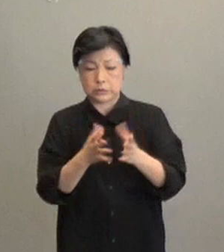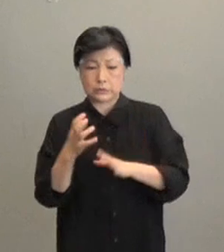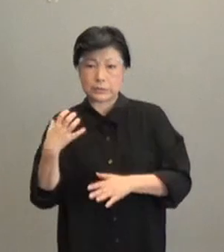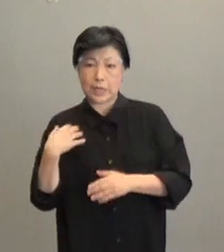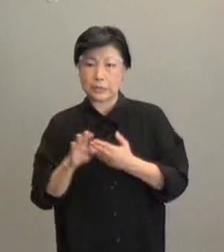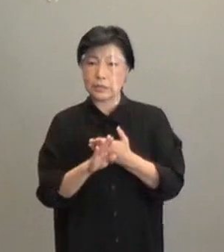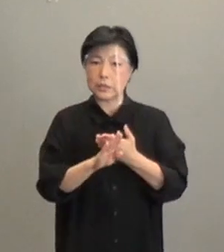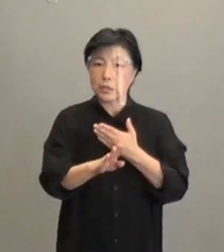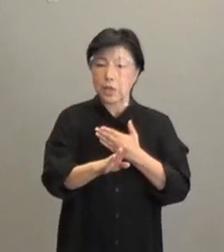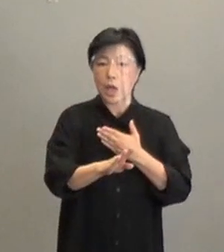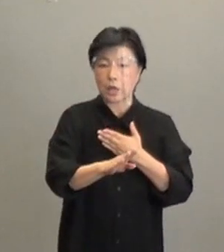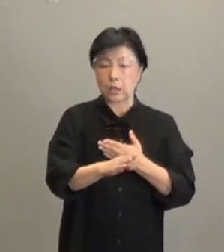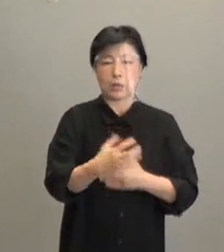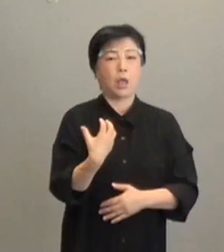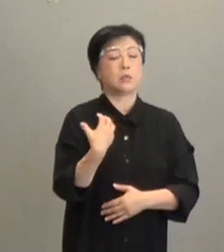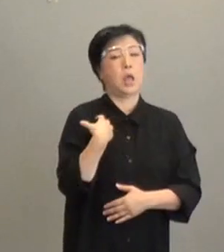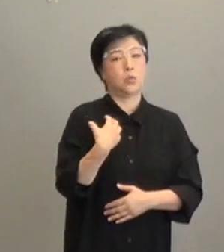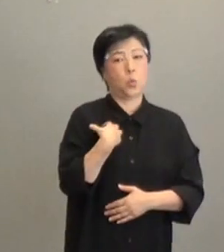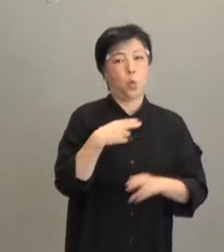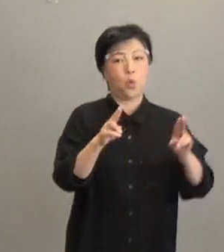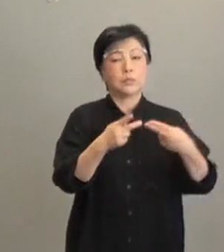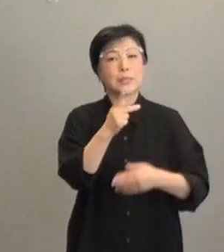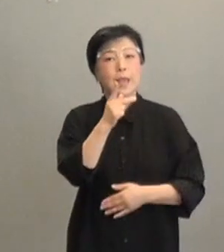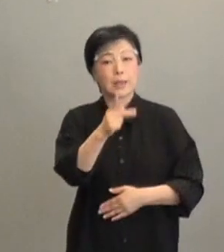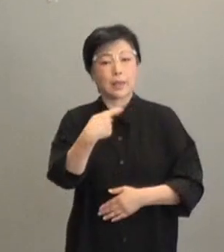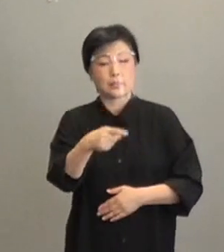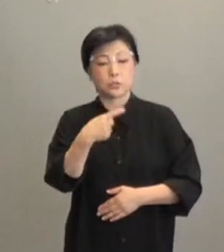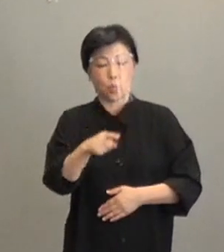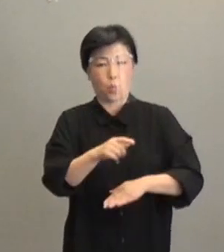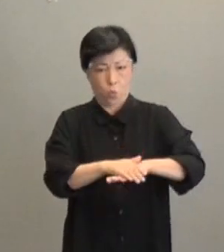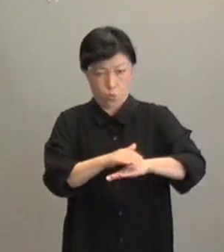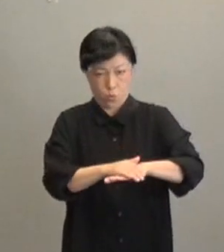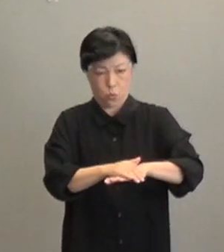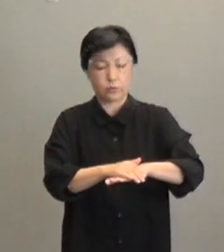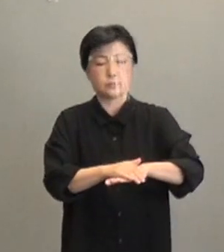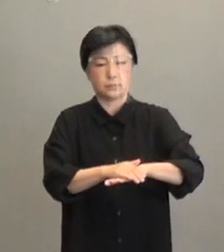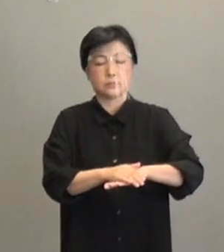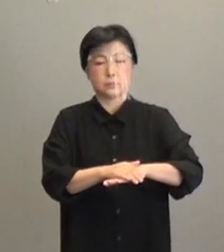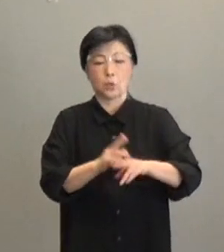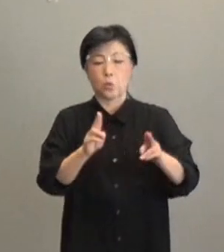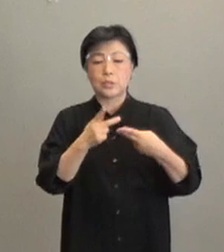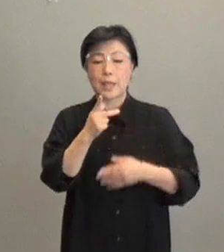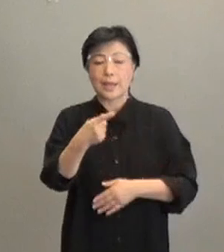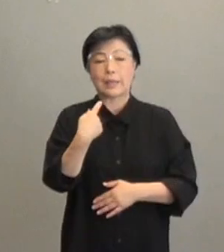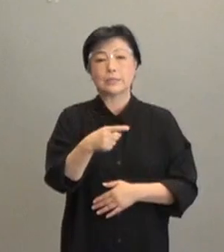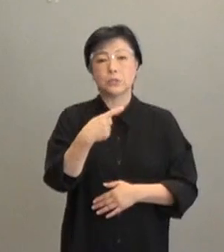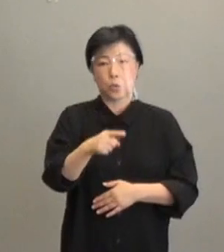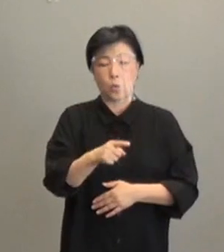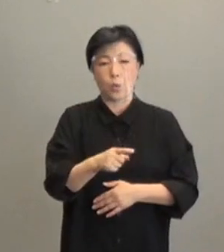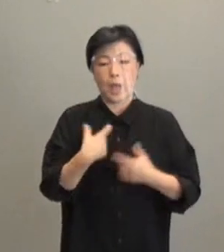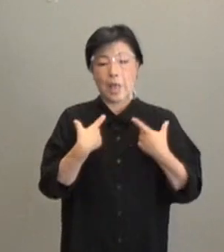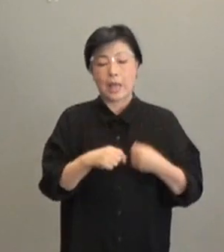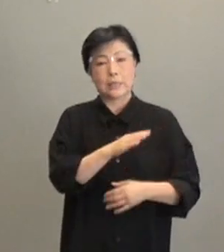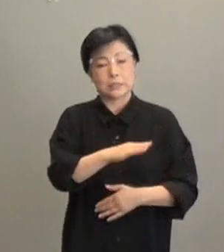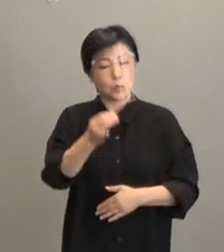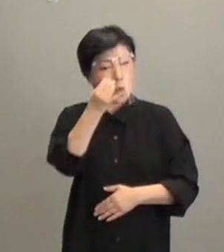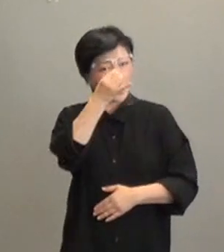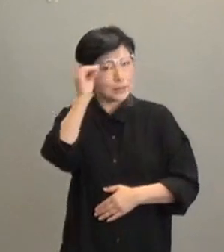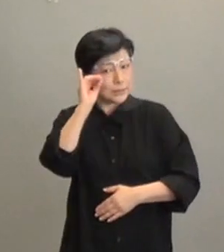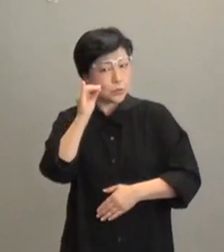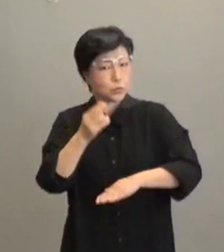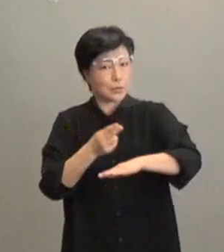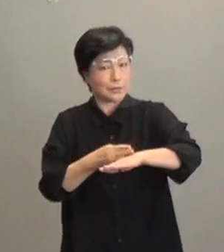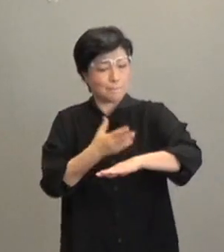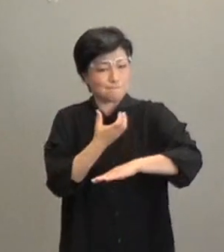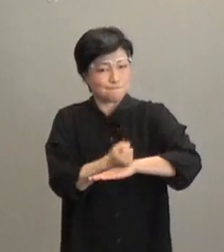外の教員が授業を行う専科指導が行われています。この専科指導は児童が知識や技能を習